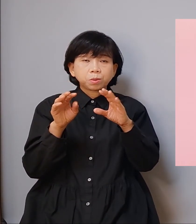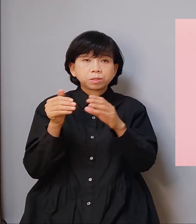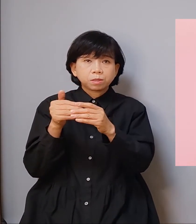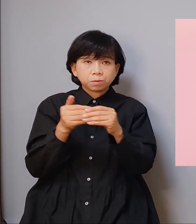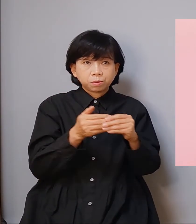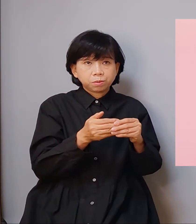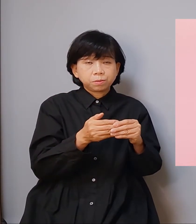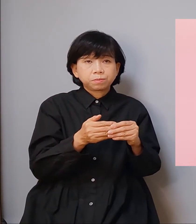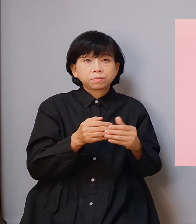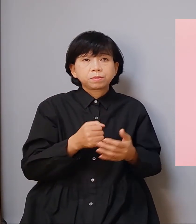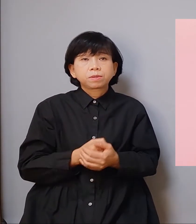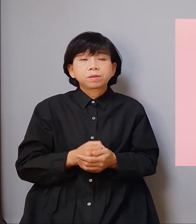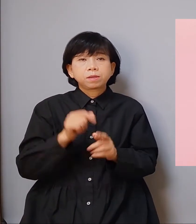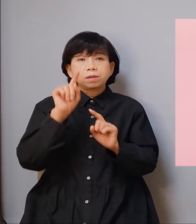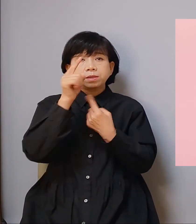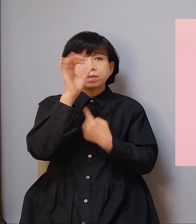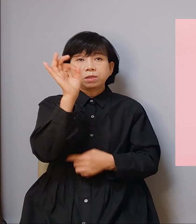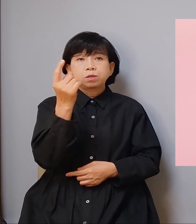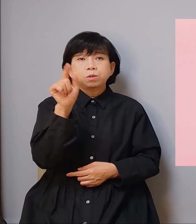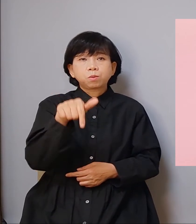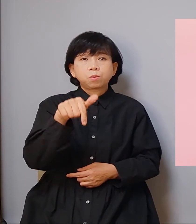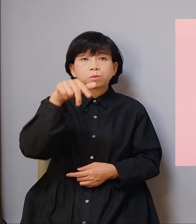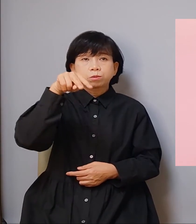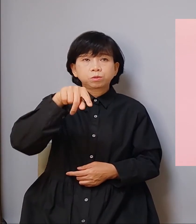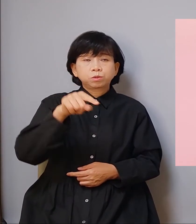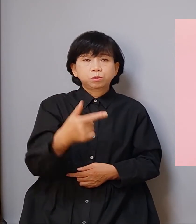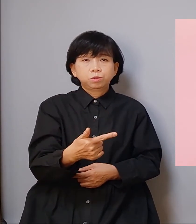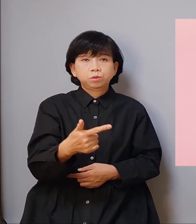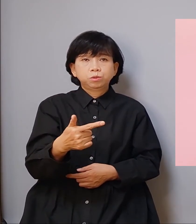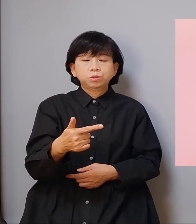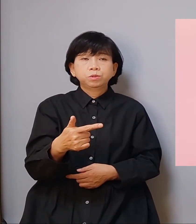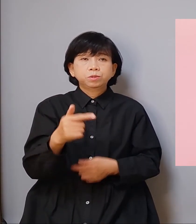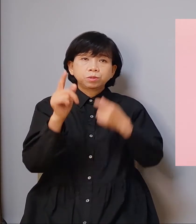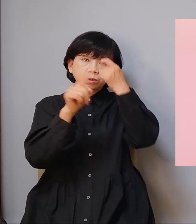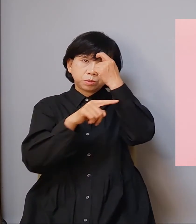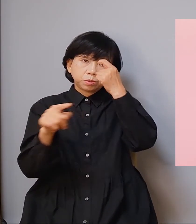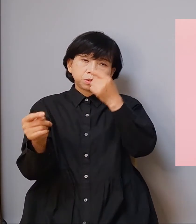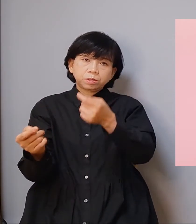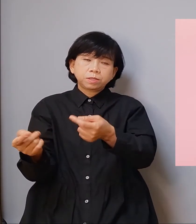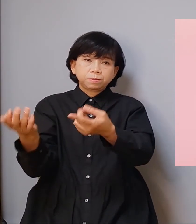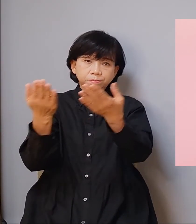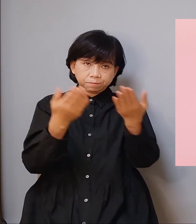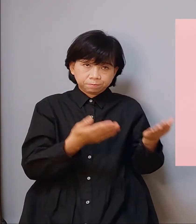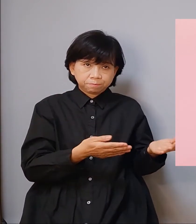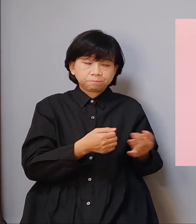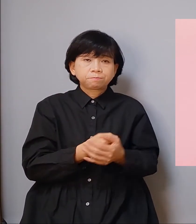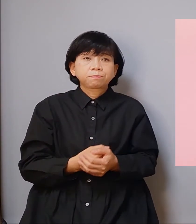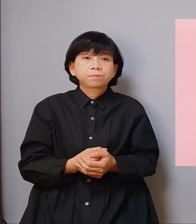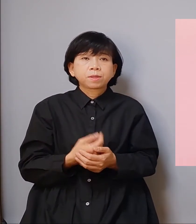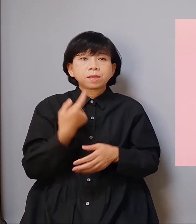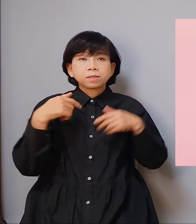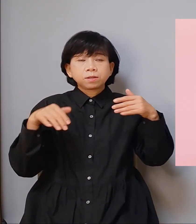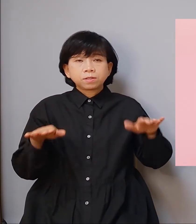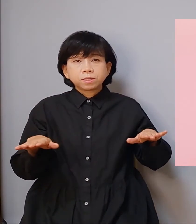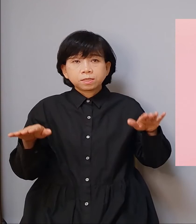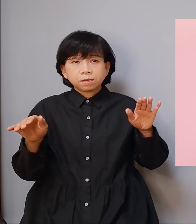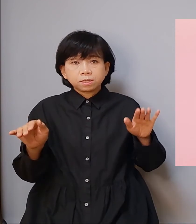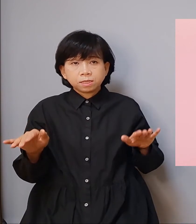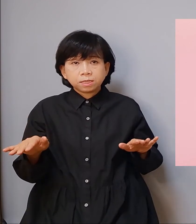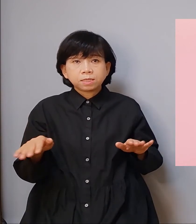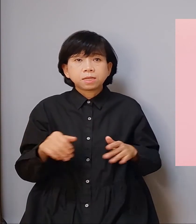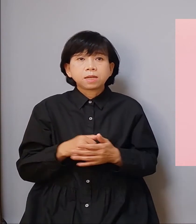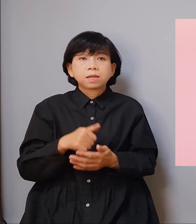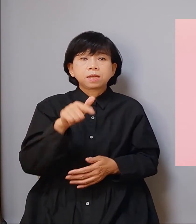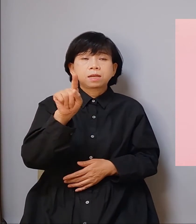나오십시오. 사랑목자 서영숙 권사님, 오여 회장 안인원 권사님, 천사 강영주 권사님 같이 이렇게 나오셔서 네, 우리